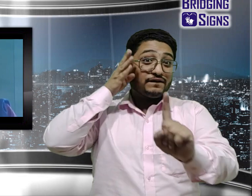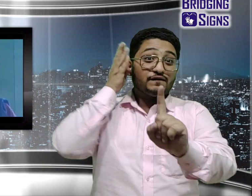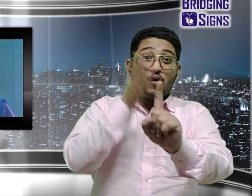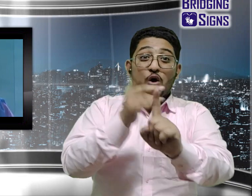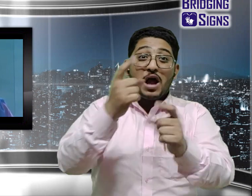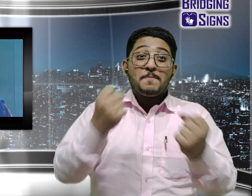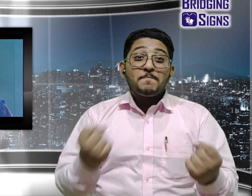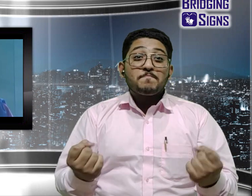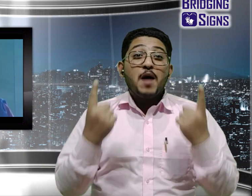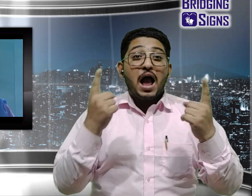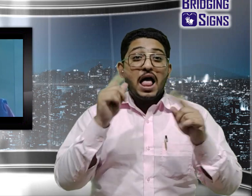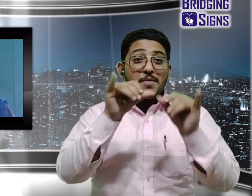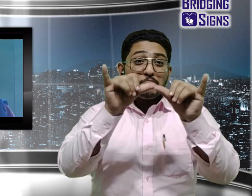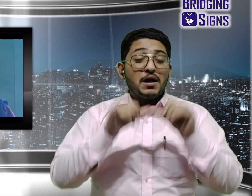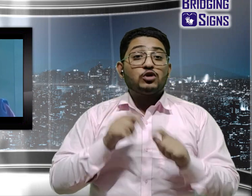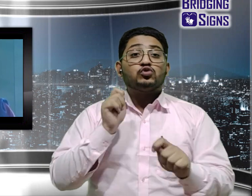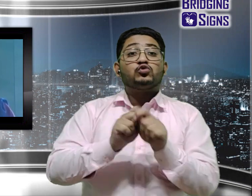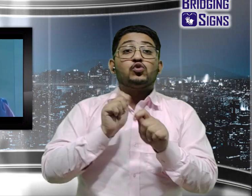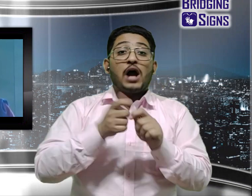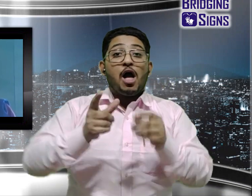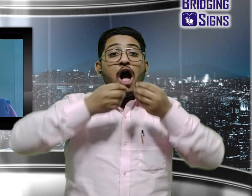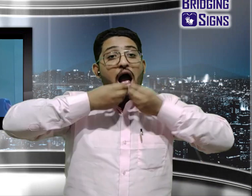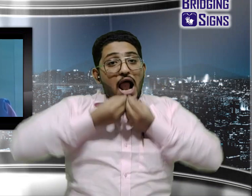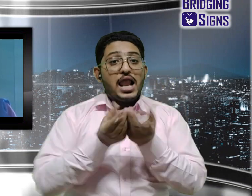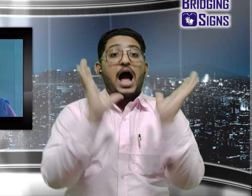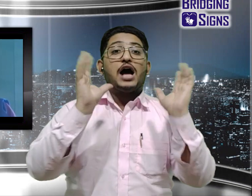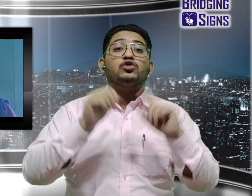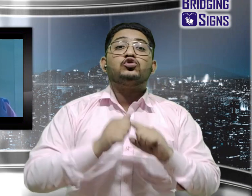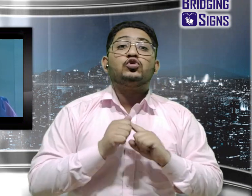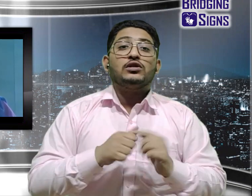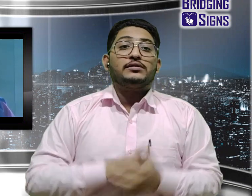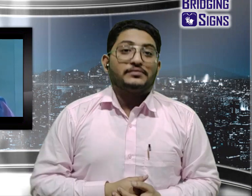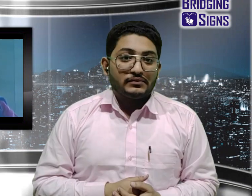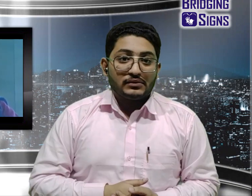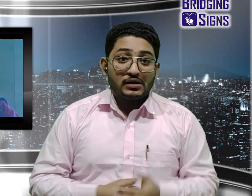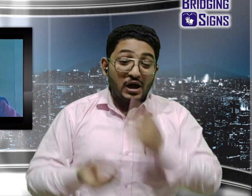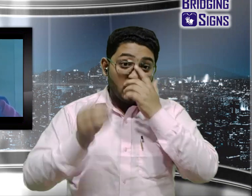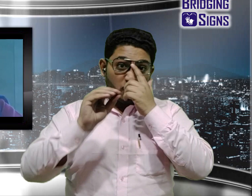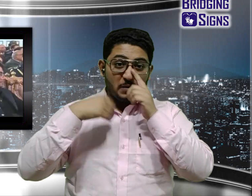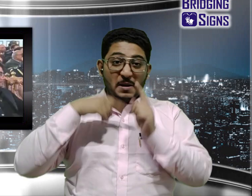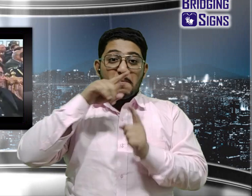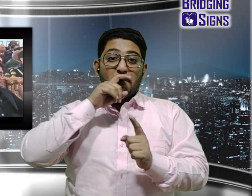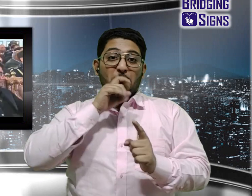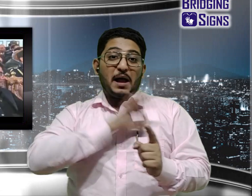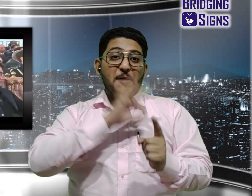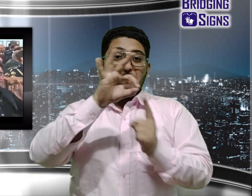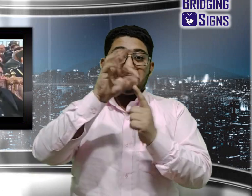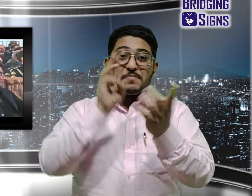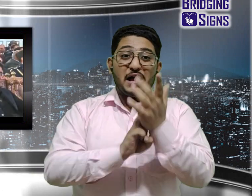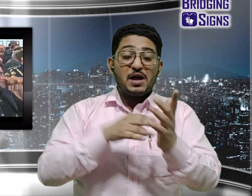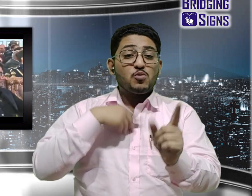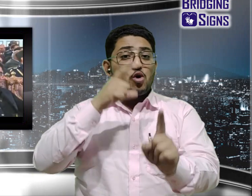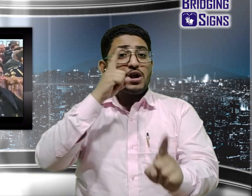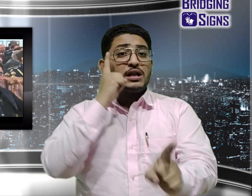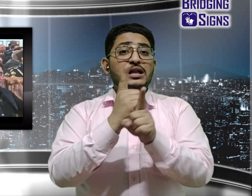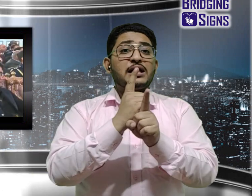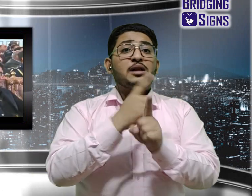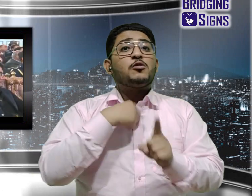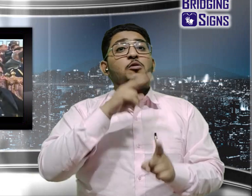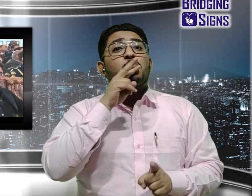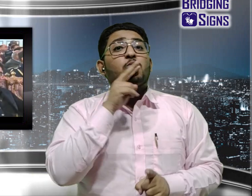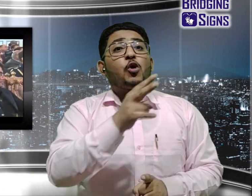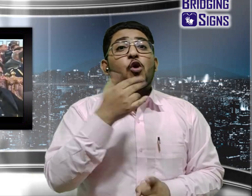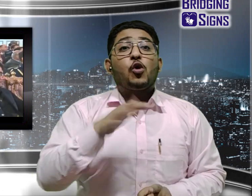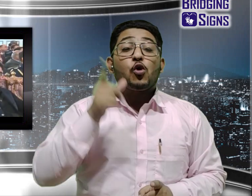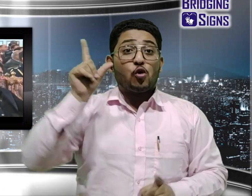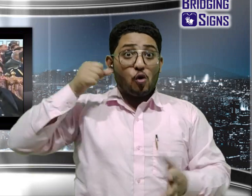टारगेट्स विद क्लियर ओनर्स निकालना है और हमने इनको पब्लिश करना है। और हमें प्राइम मिनिस्टर साहब ने ये पर्सनली ये कमिटमेंट